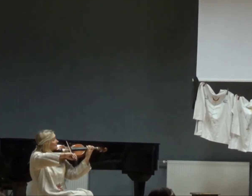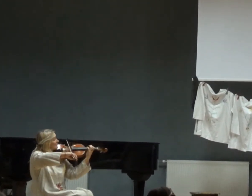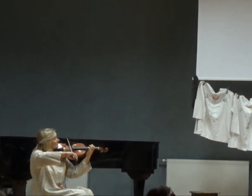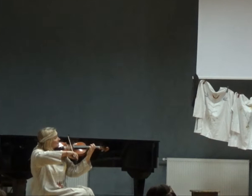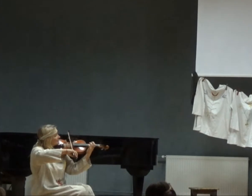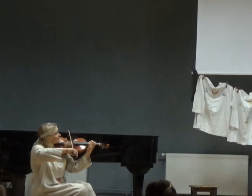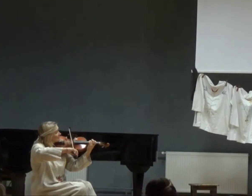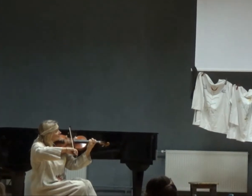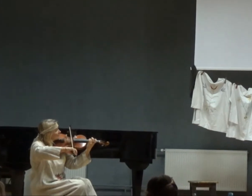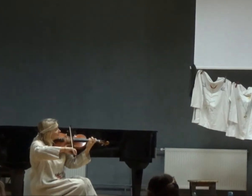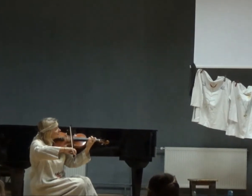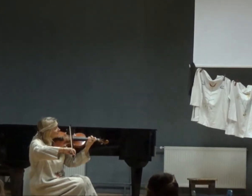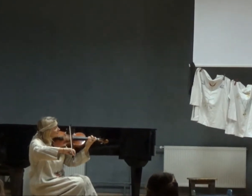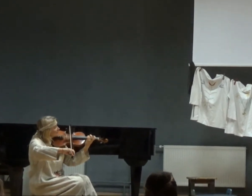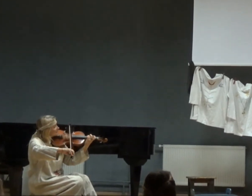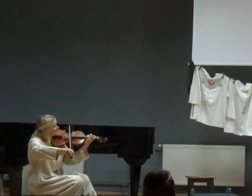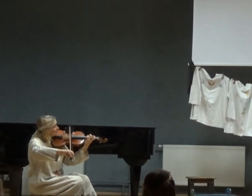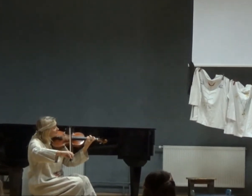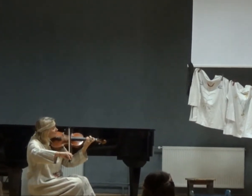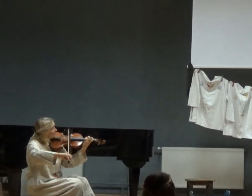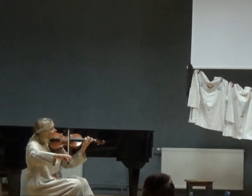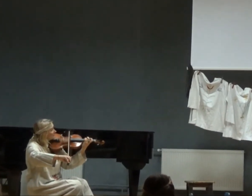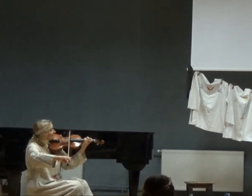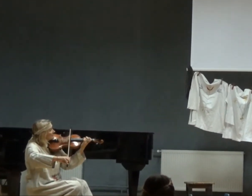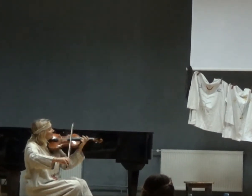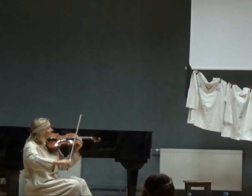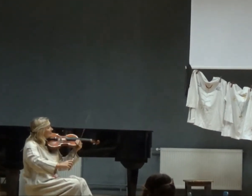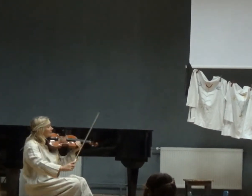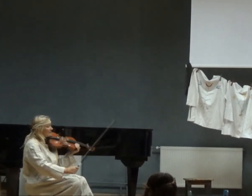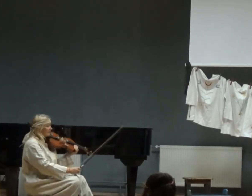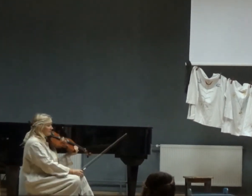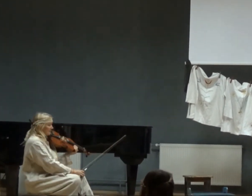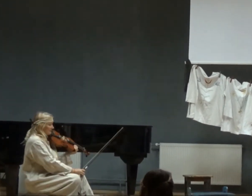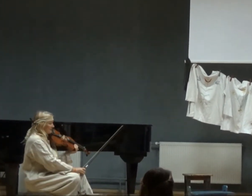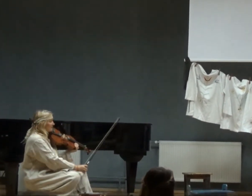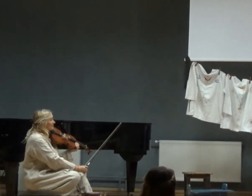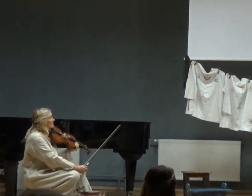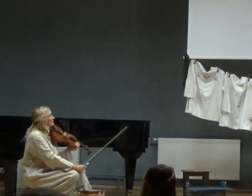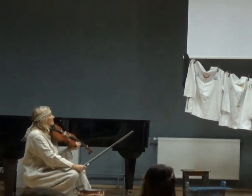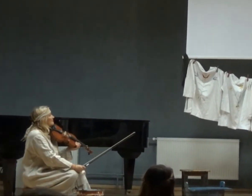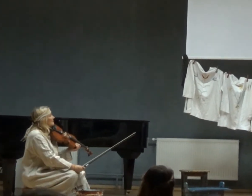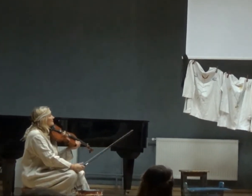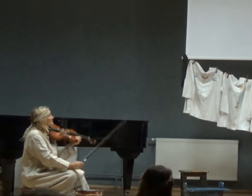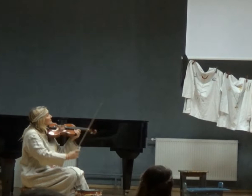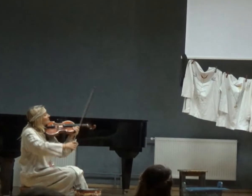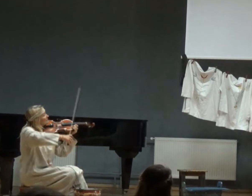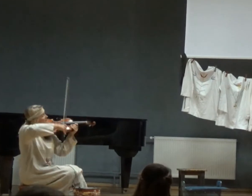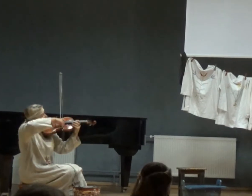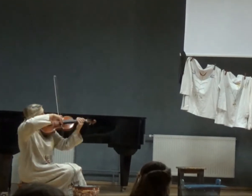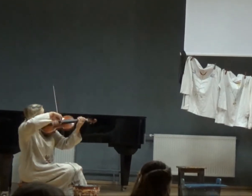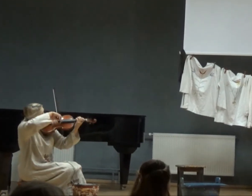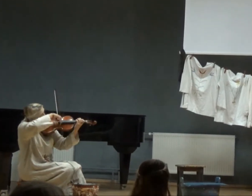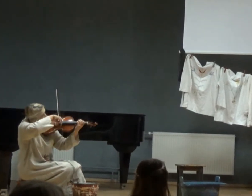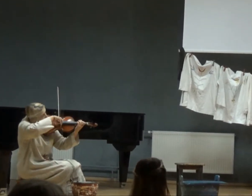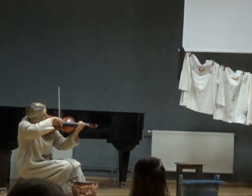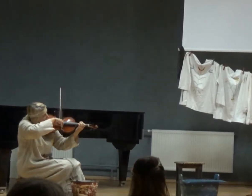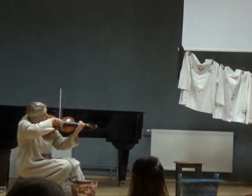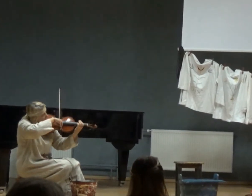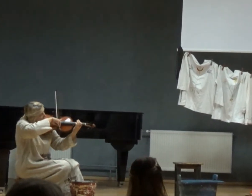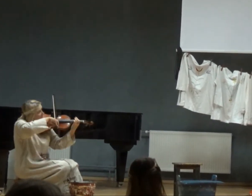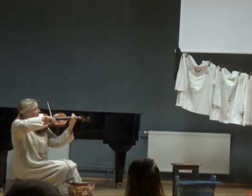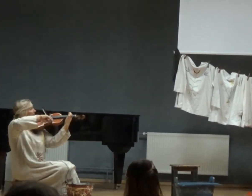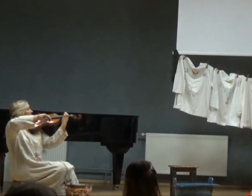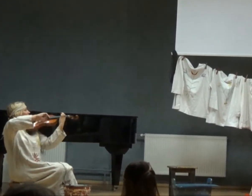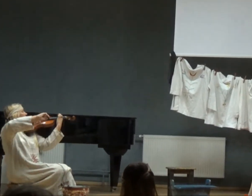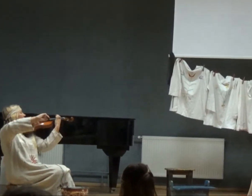Ir pamiršo eglė, ką žalčiai buvo žadėjusi. Saulė namė